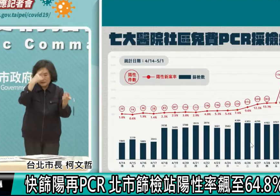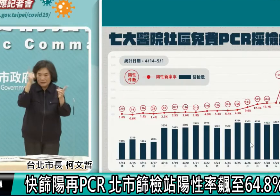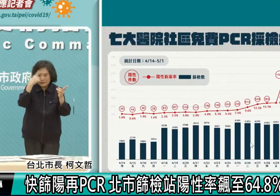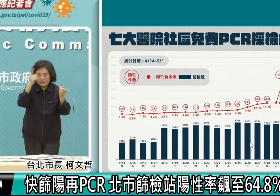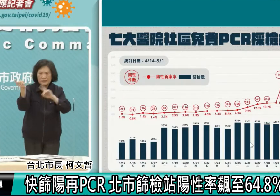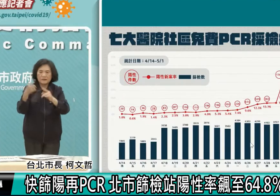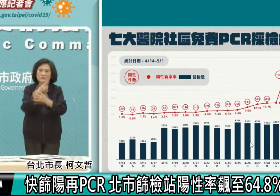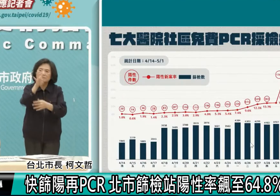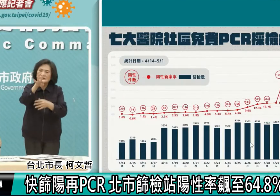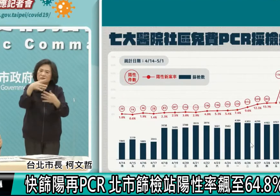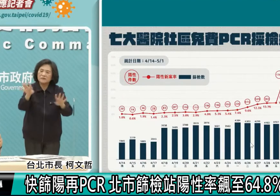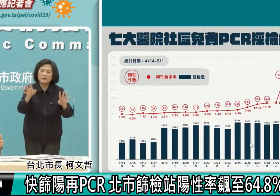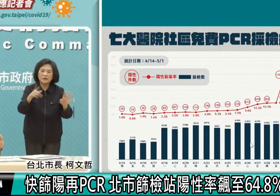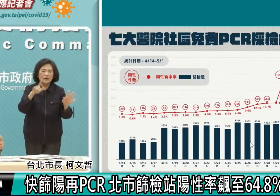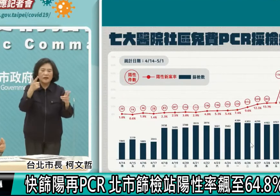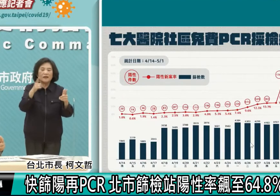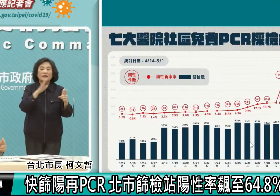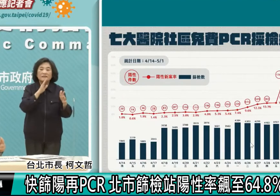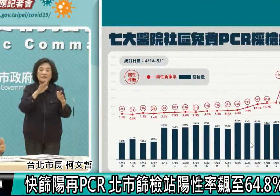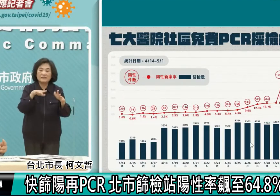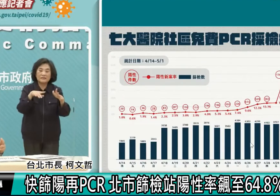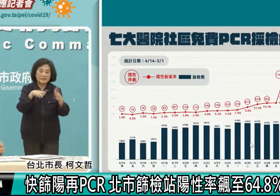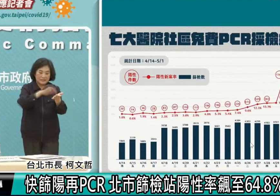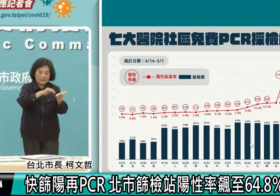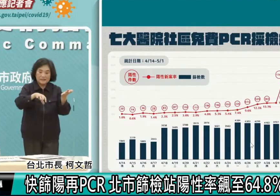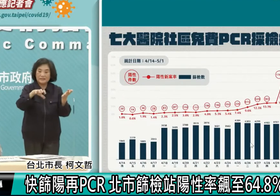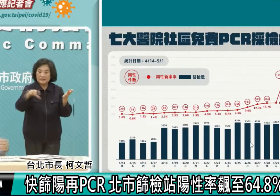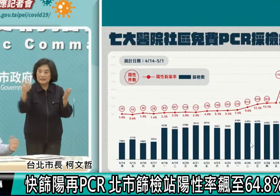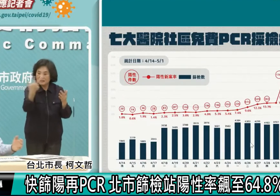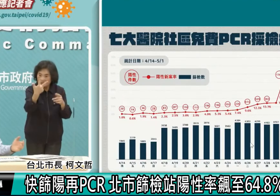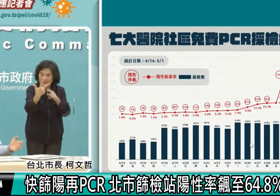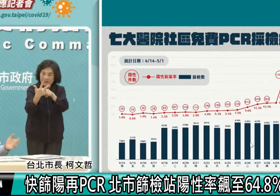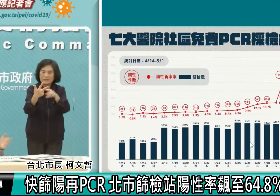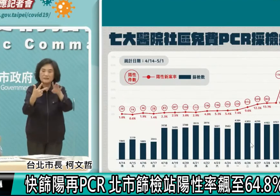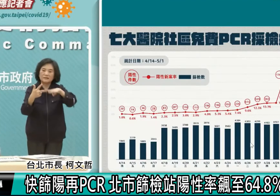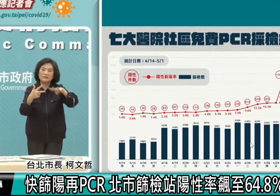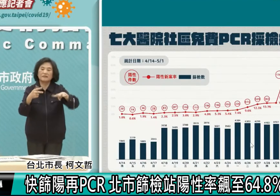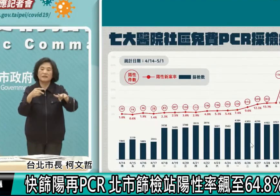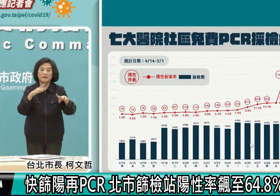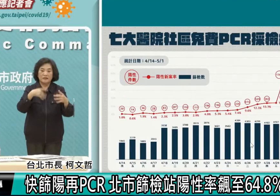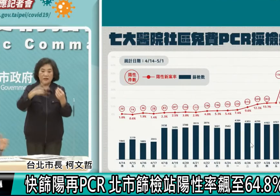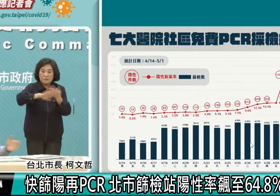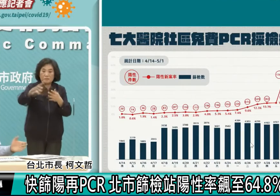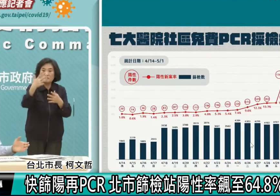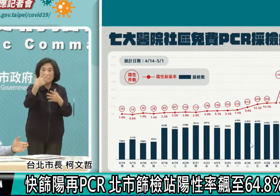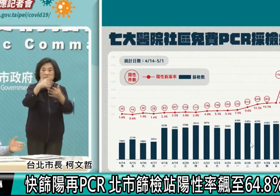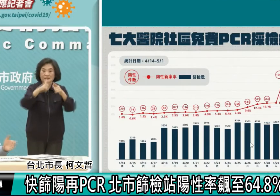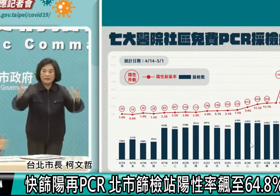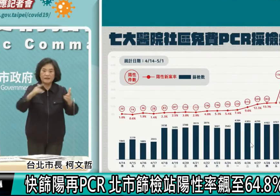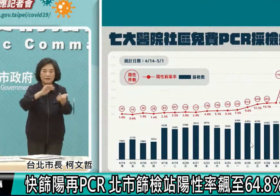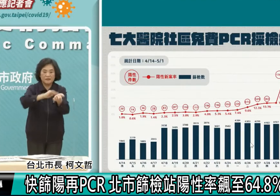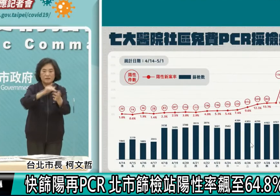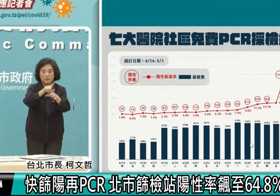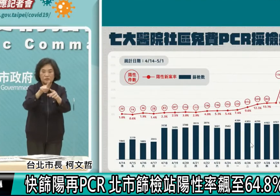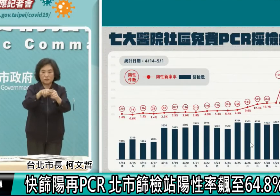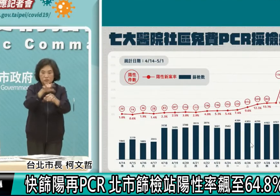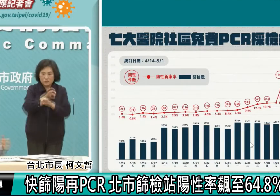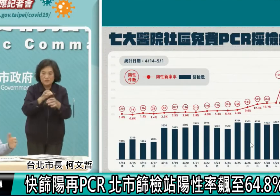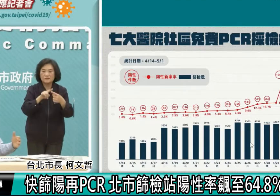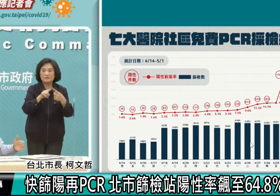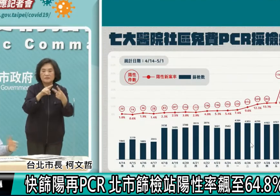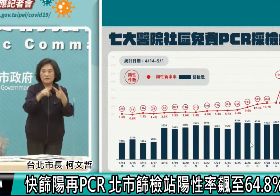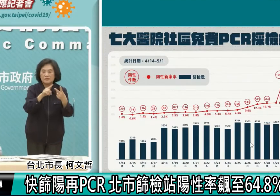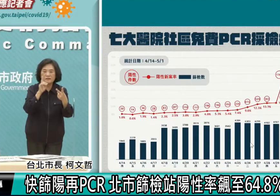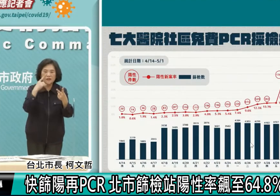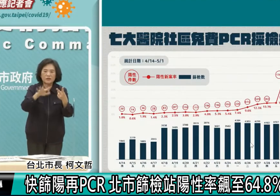4000多，4000是指那7家免费筛检站。我们台北还有8大医学中心，还有一大堆区医院，哦，